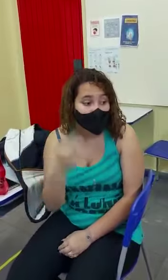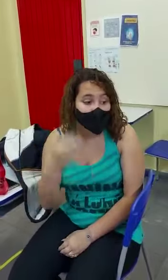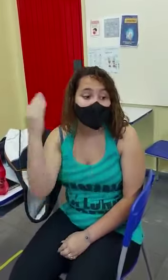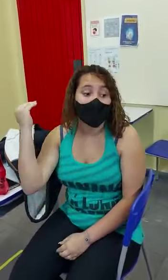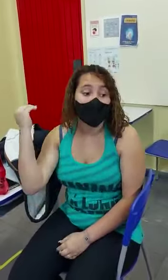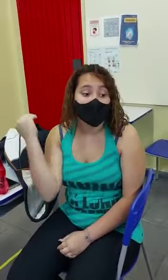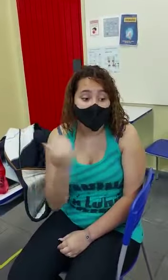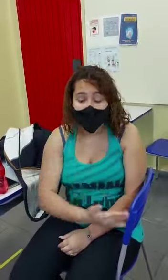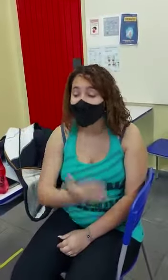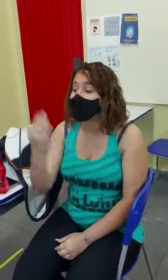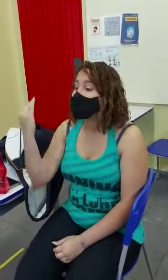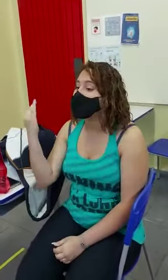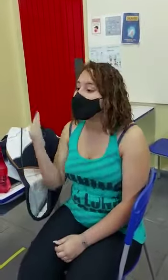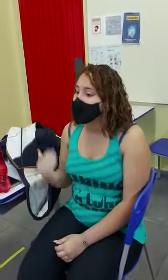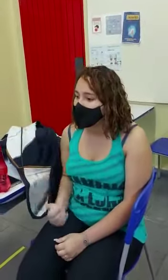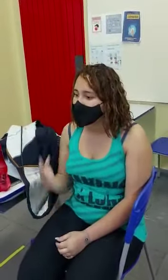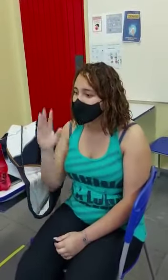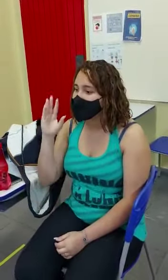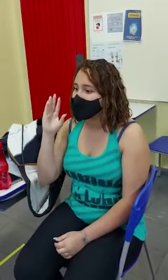meu celular, minha garrafinha, meu óculos,